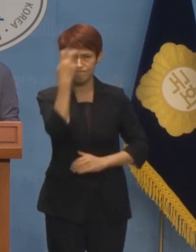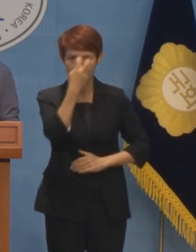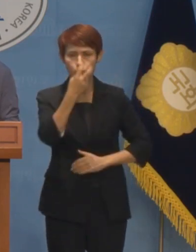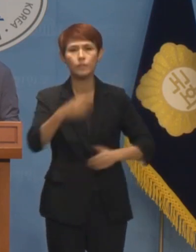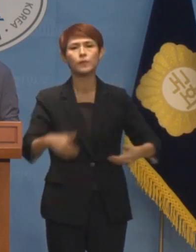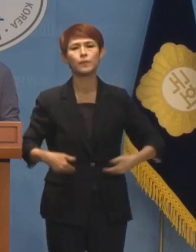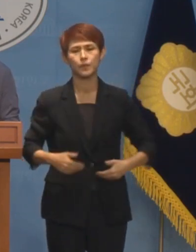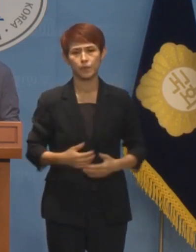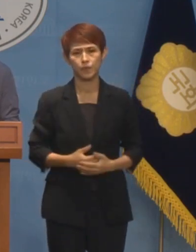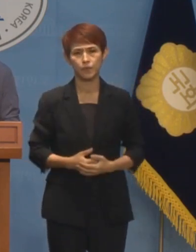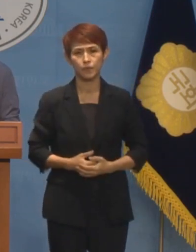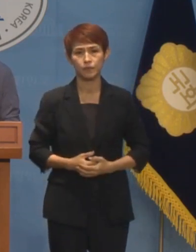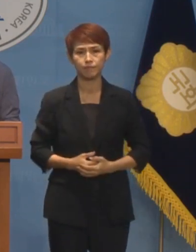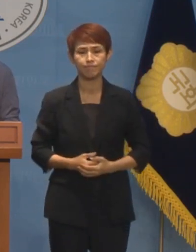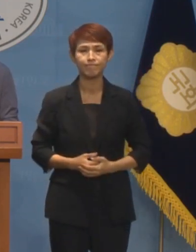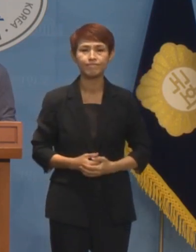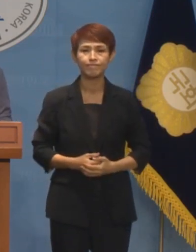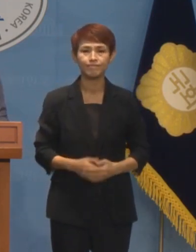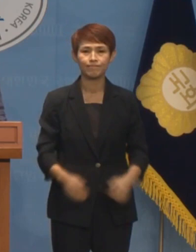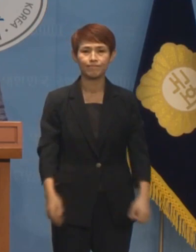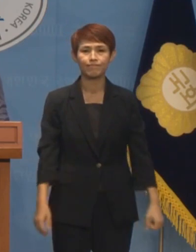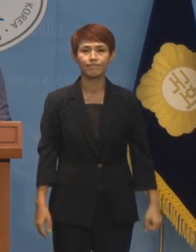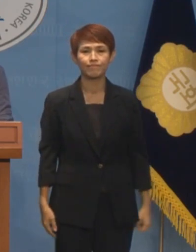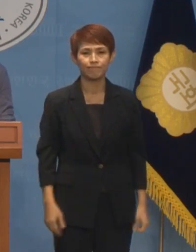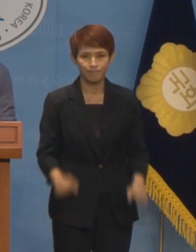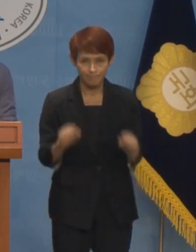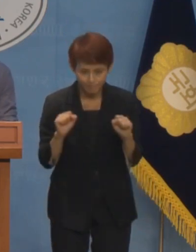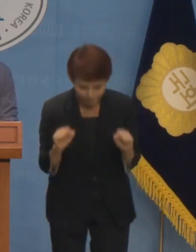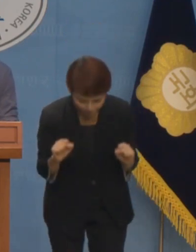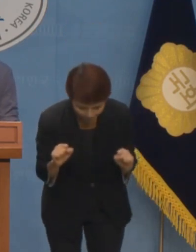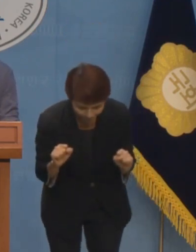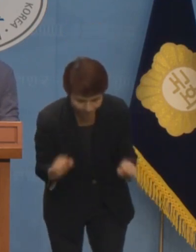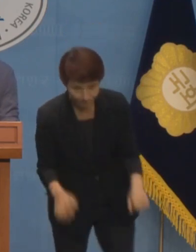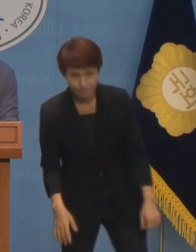조사해야 합니다. 이상입니다.